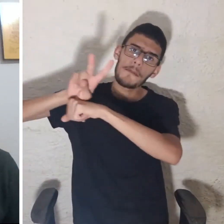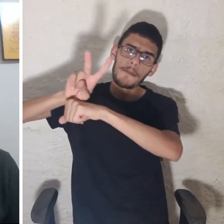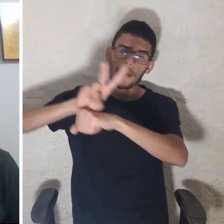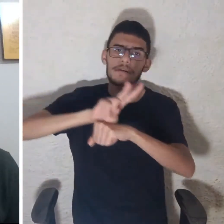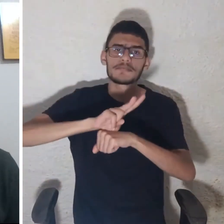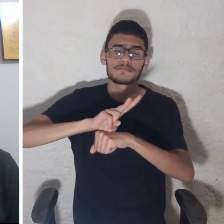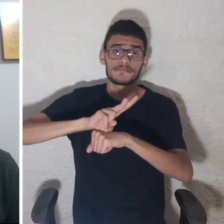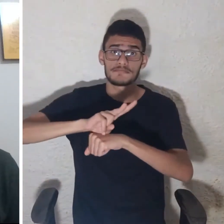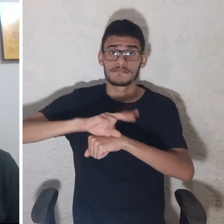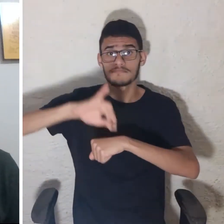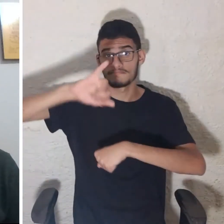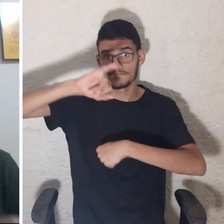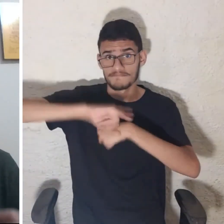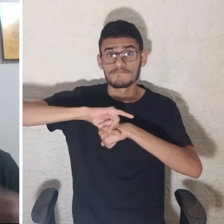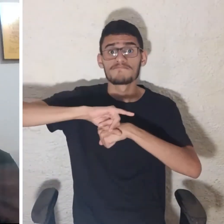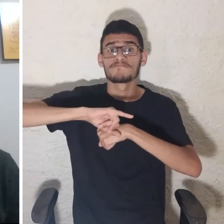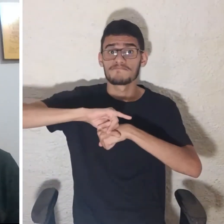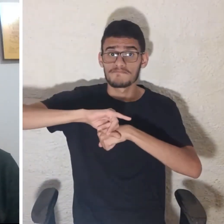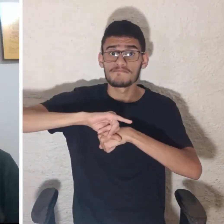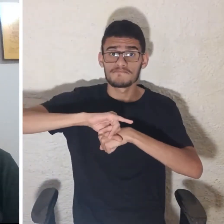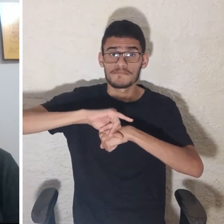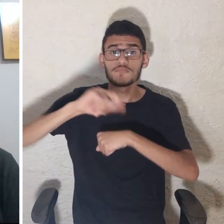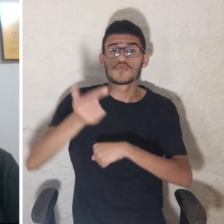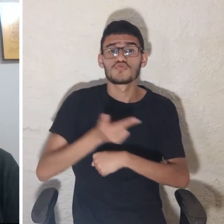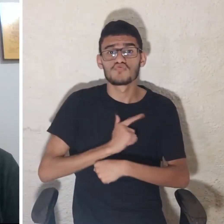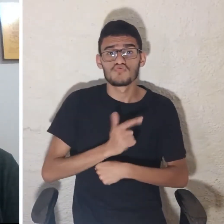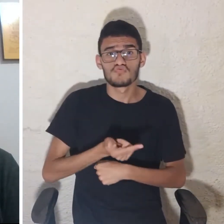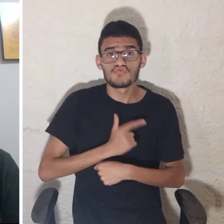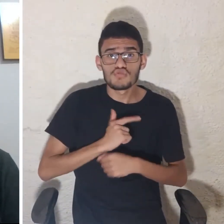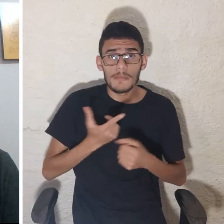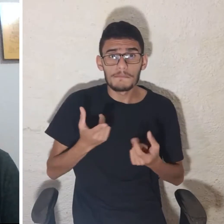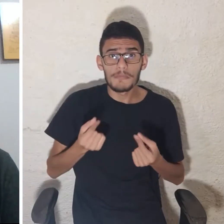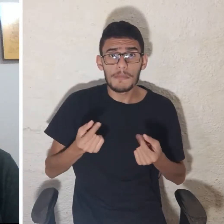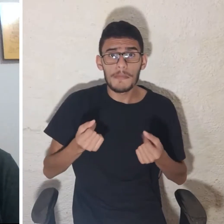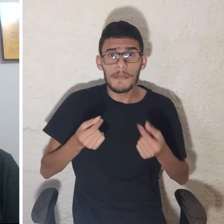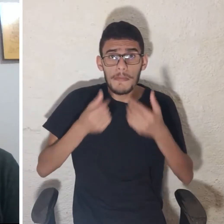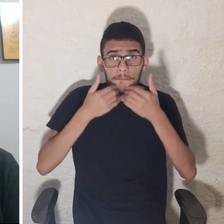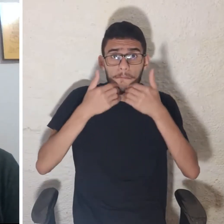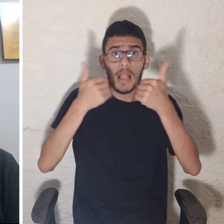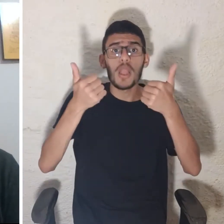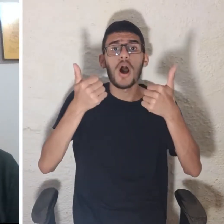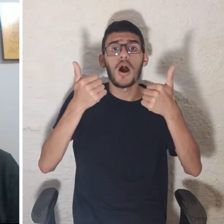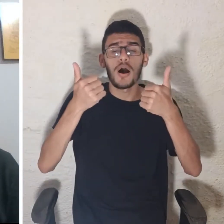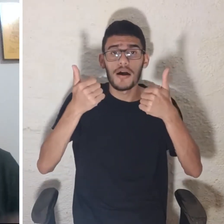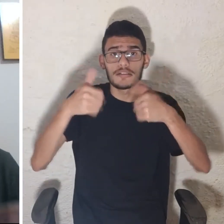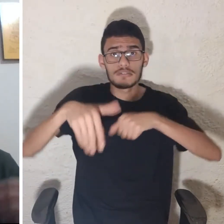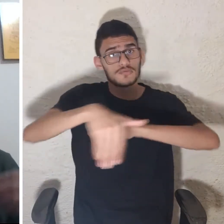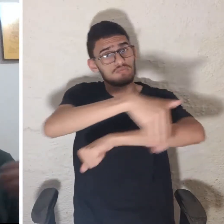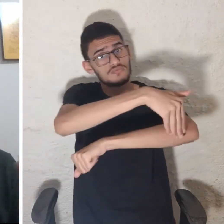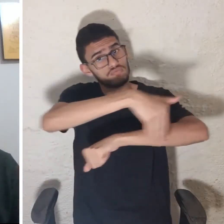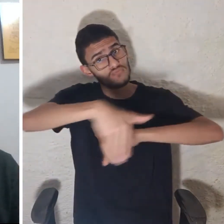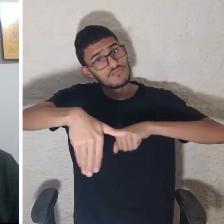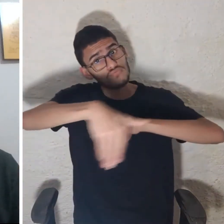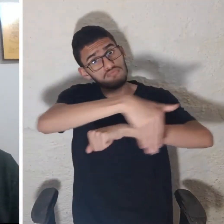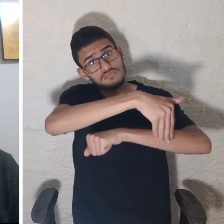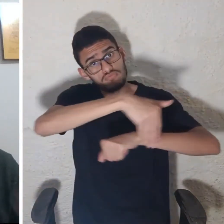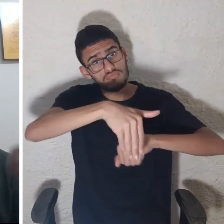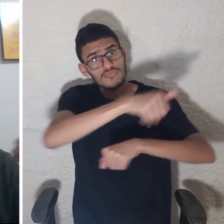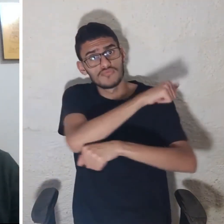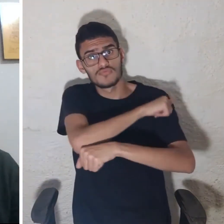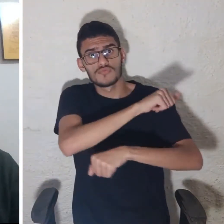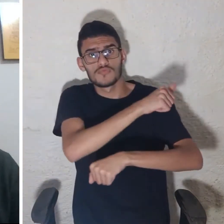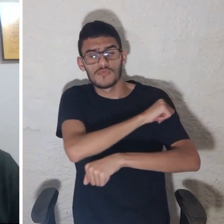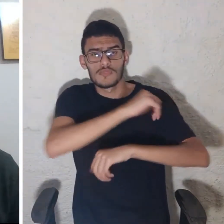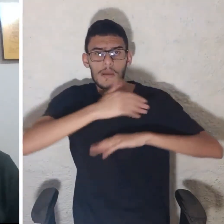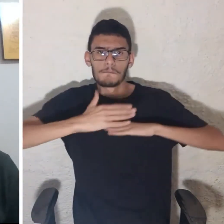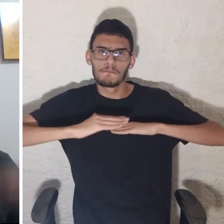capital do império, ele acabou, né, recebendo aí várias melhorias, né, as ruas do Rio de Janeiro, né,